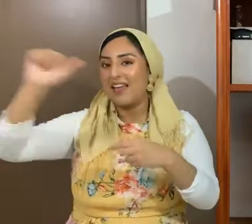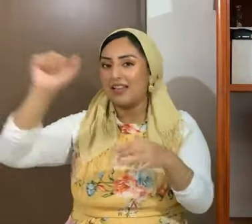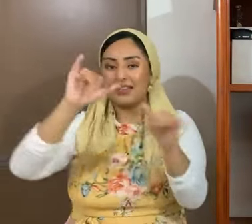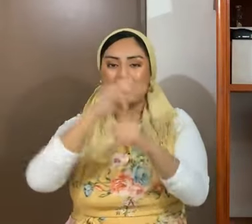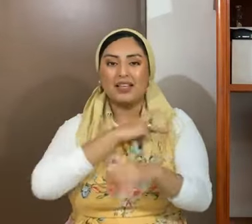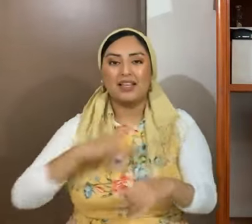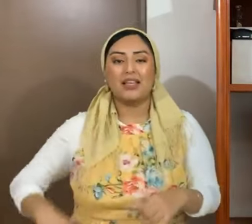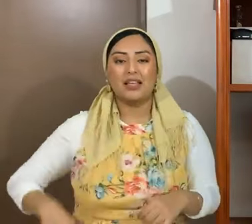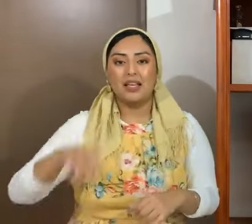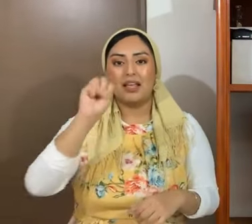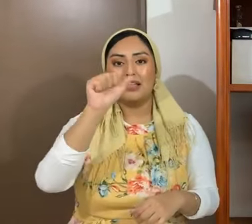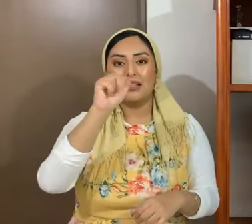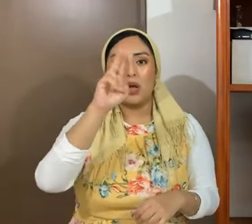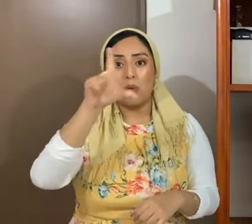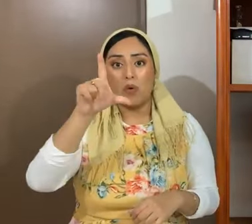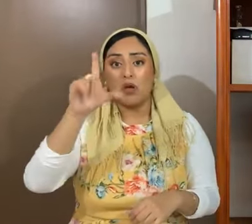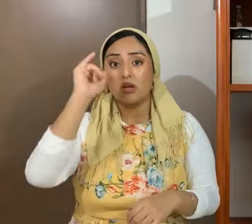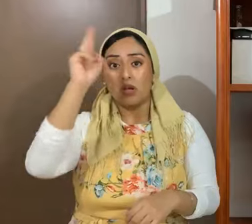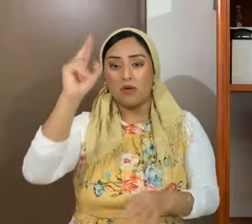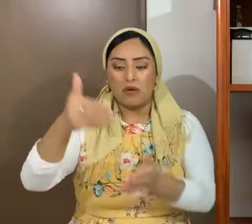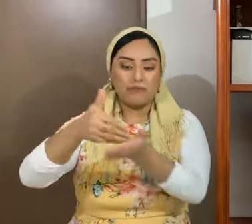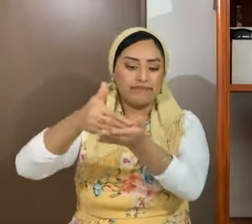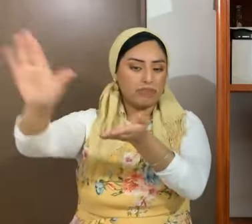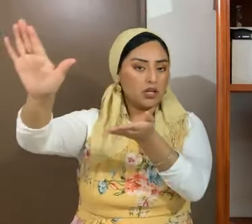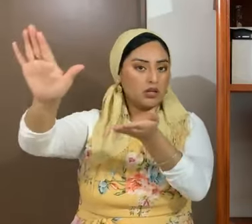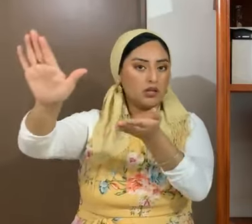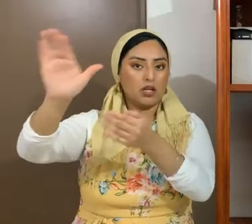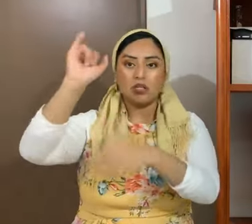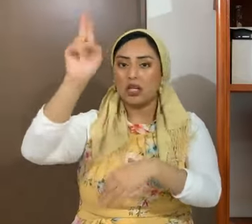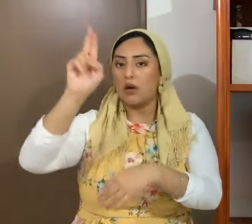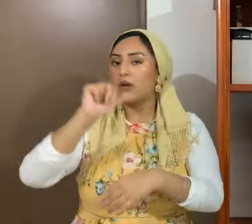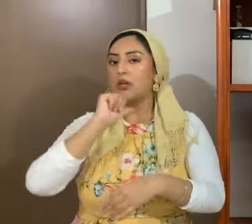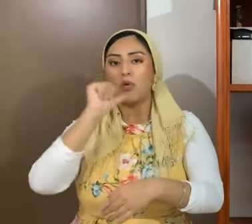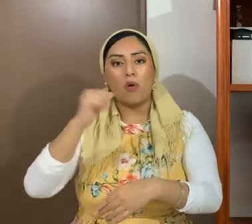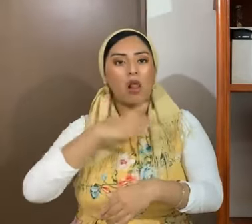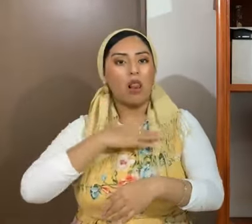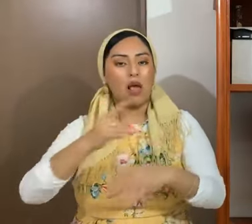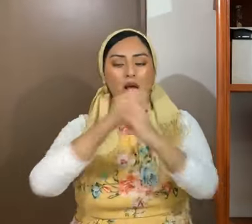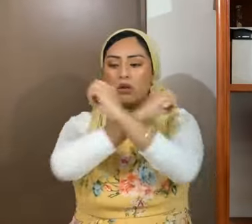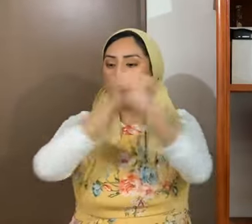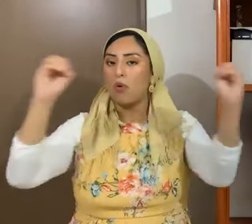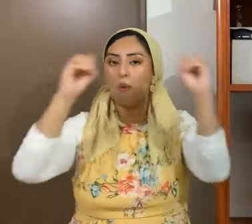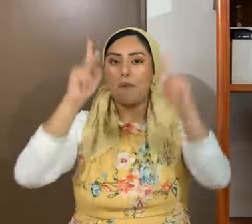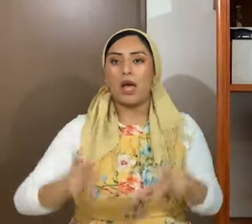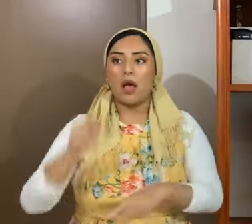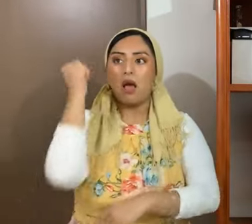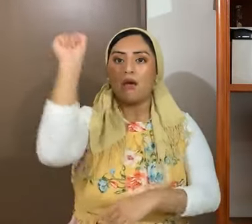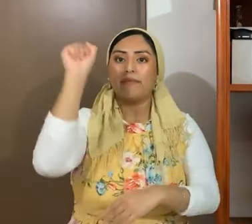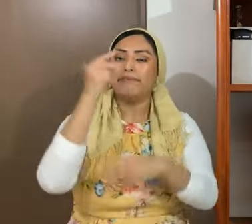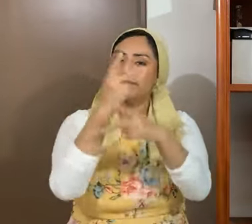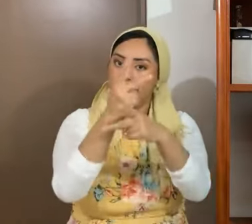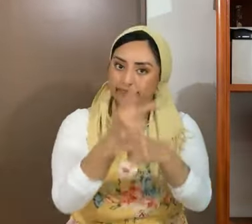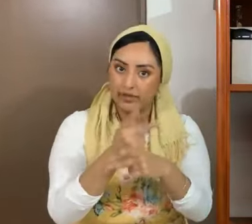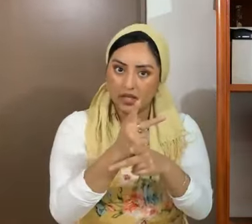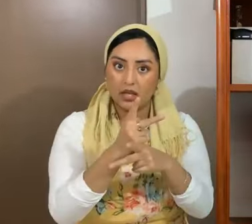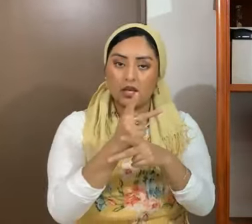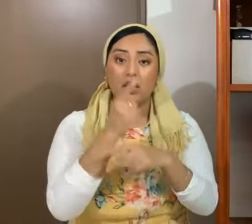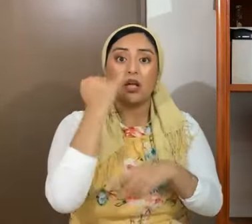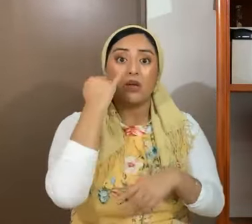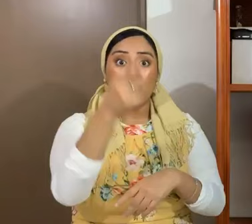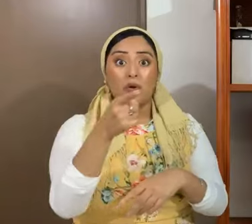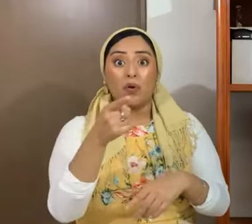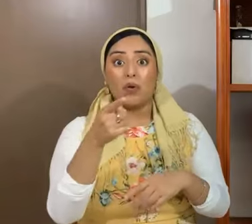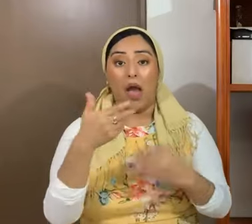caso al rey Saúl, el Eterno lo aparta. El Eterno no va a soportar ningún rebelde. Así que ten cuidado, si tú has